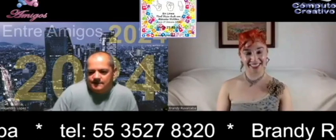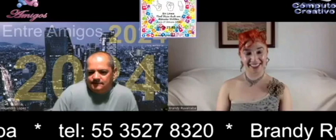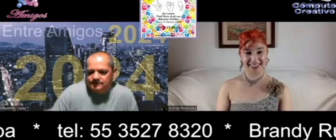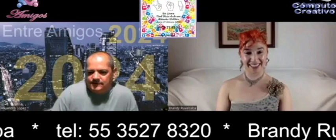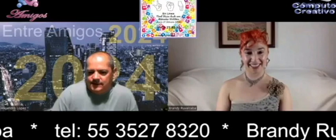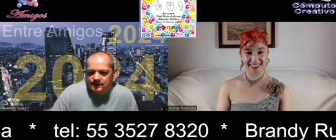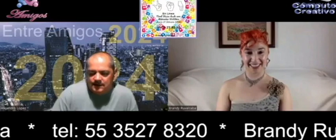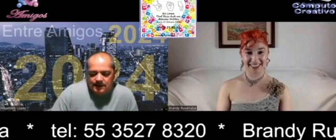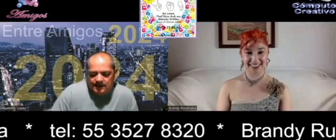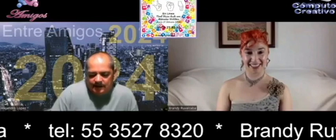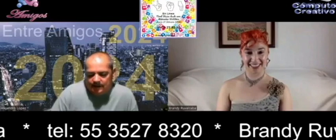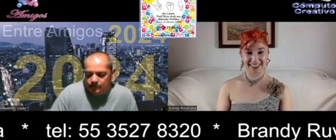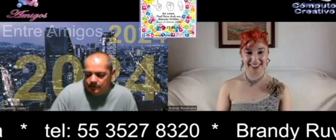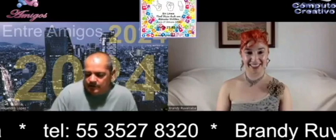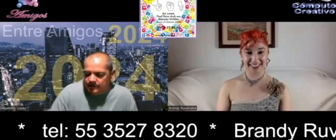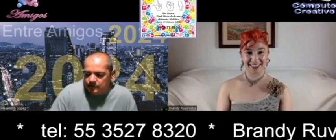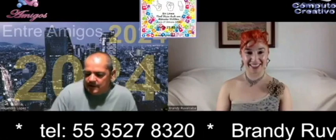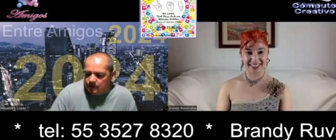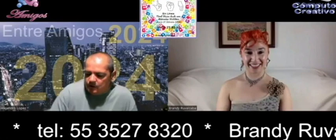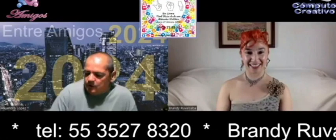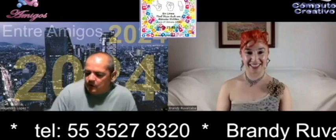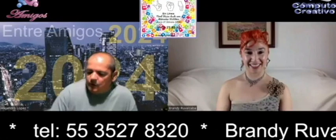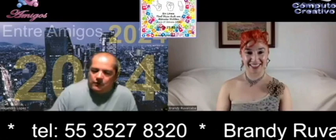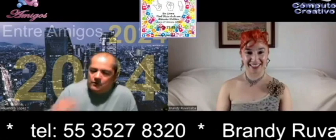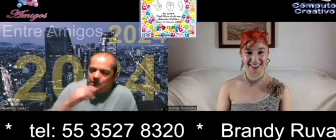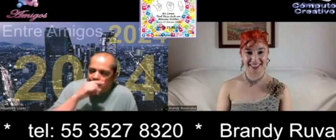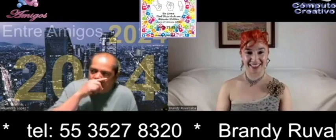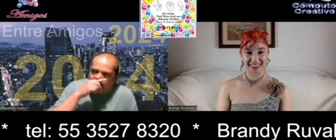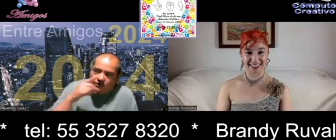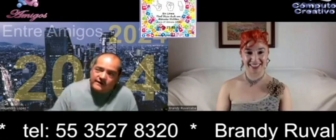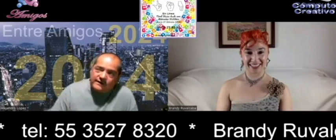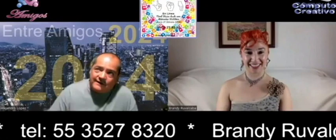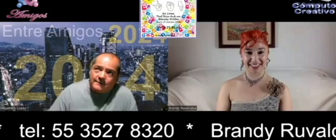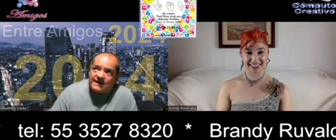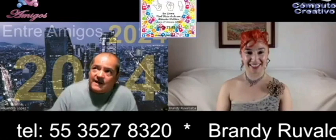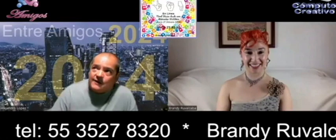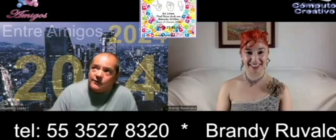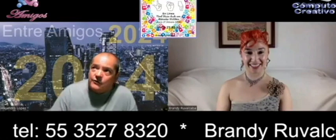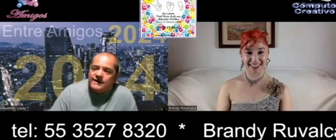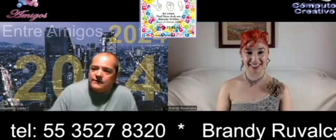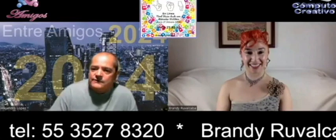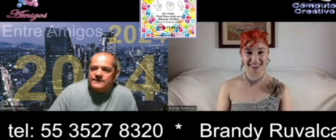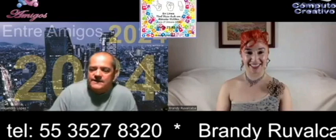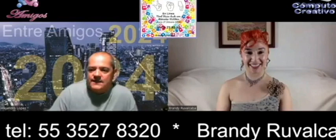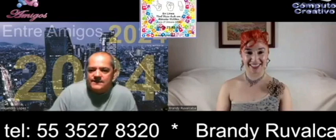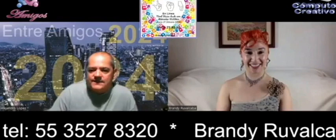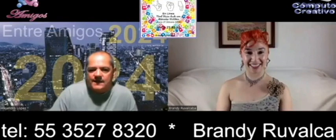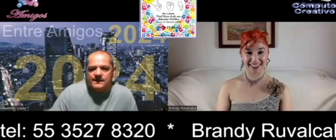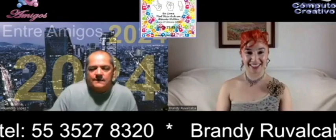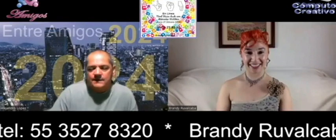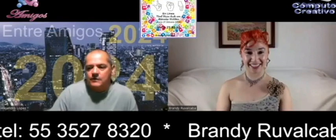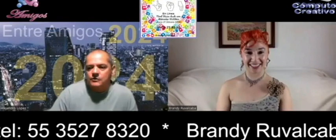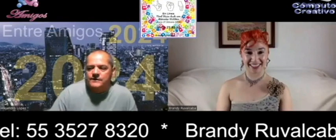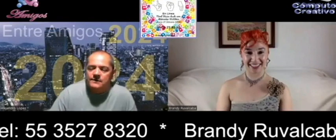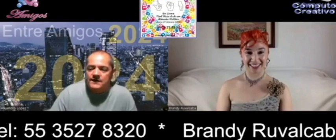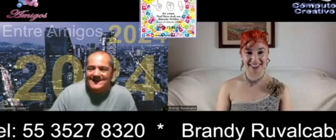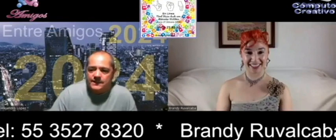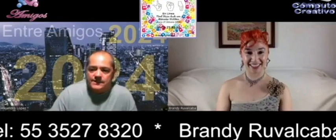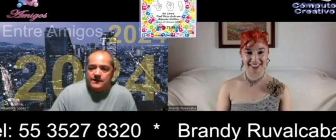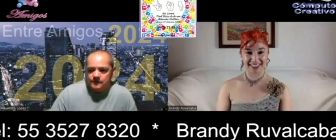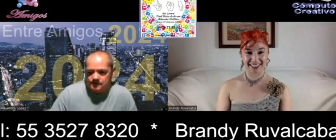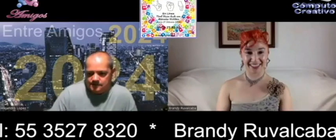España, ¿sí? Que en un momento dado, a lo mejor de manera errónea nos decían, es que aquí en México se